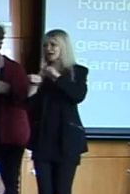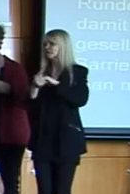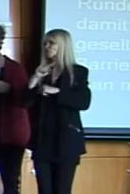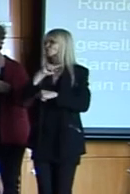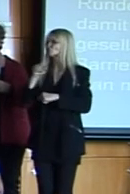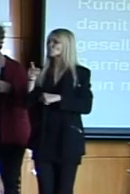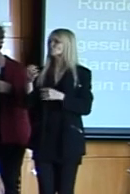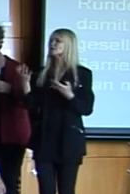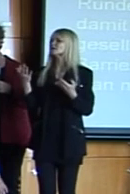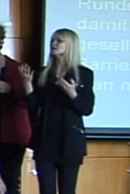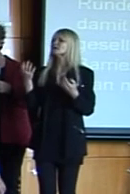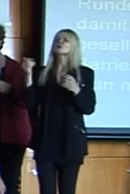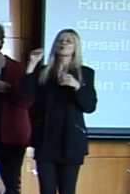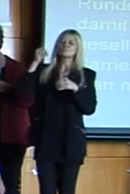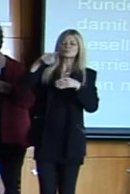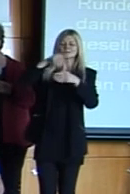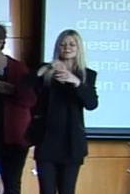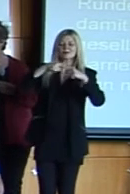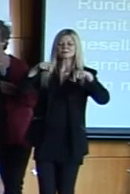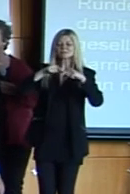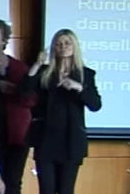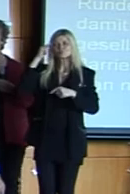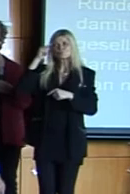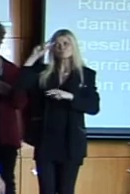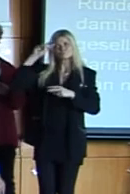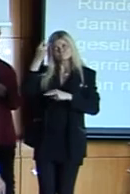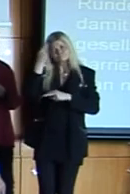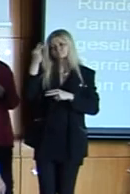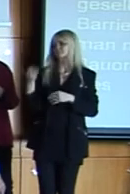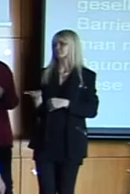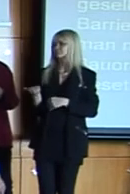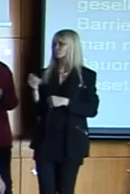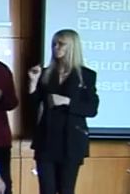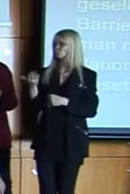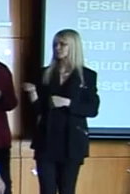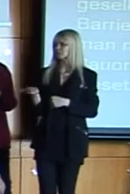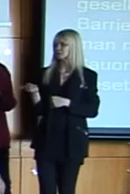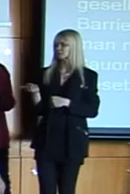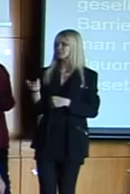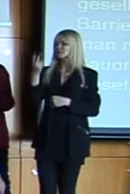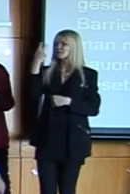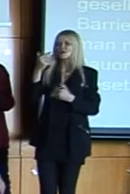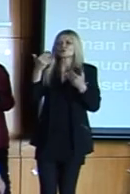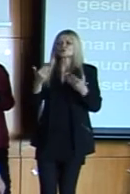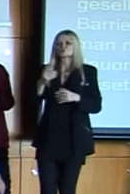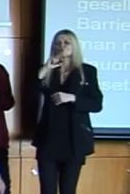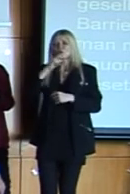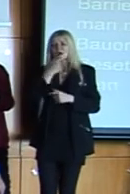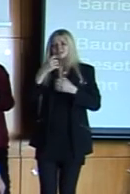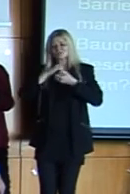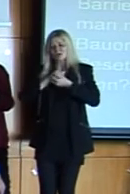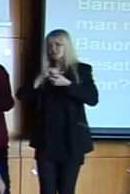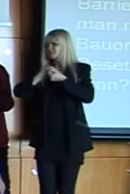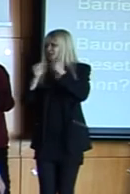einfach ein Umdenken innerhalb einer Gesellschaft braucht, weil schlicht und einfach die demografischen Verhältnisse sich geändert